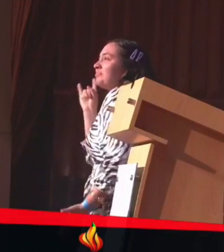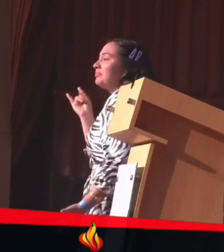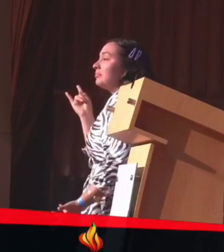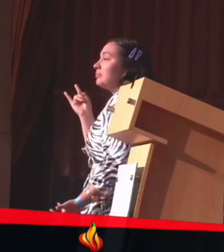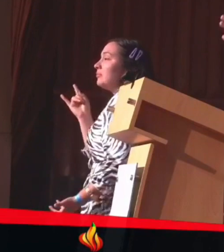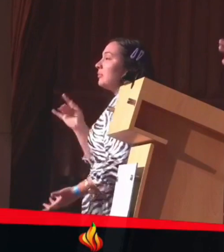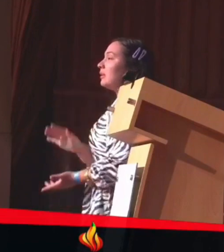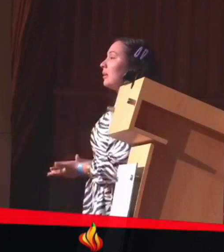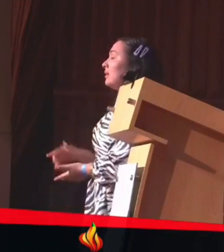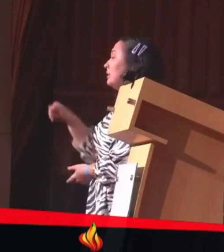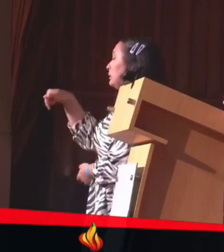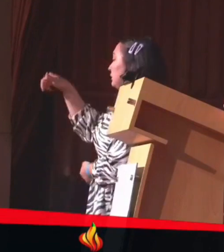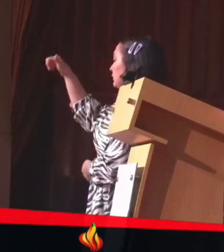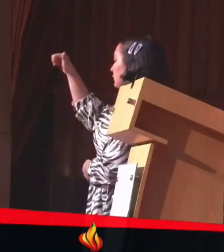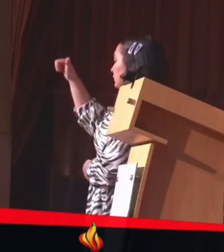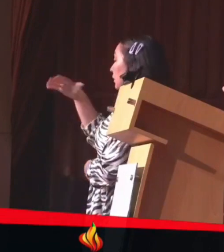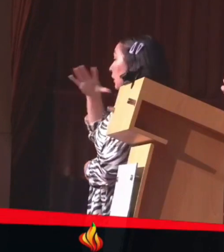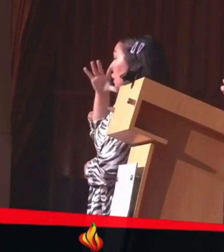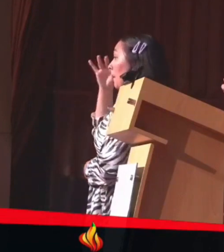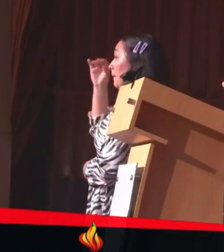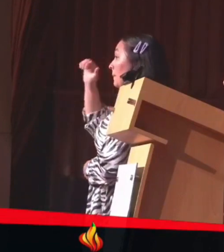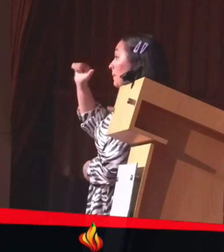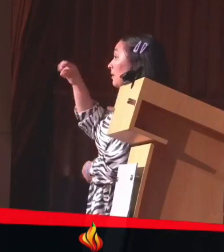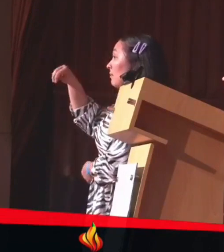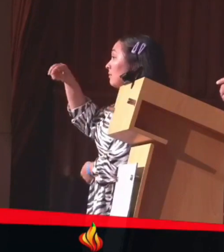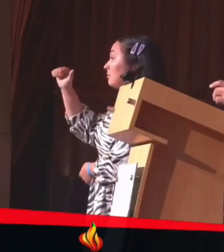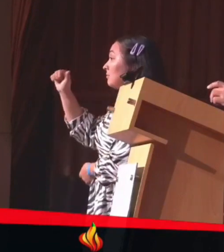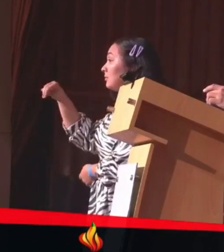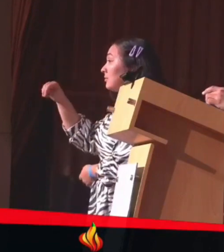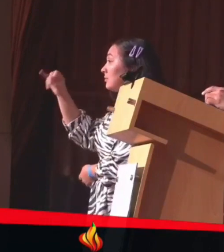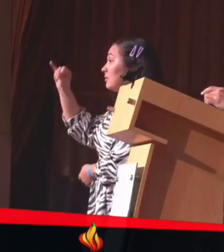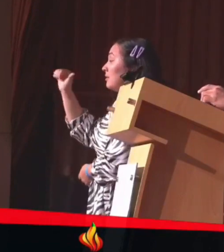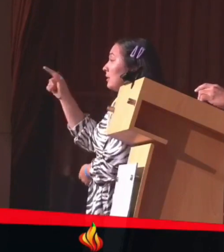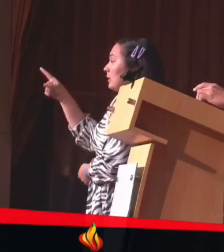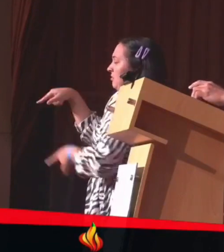un instrumento escogido para llevar mi gloria a las naciones.